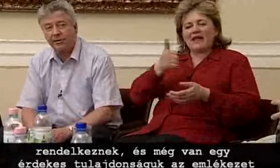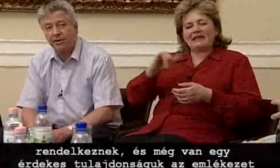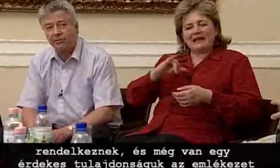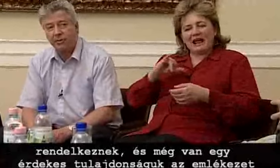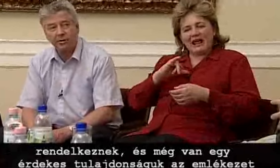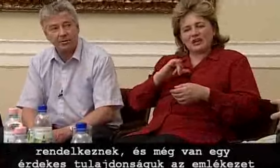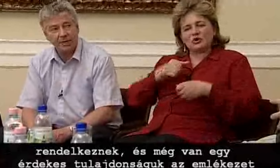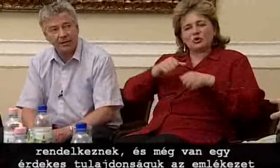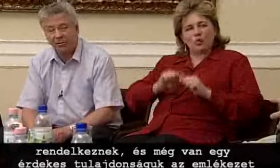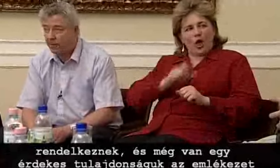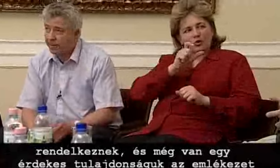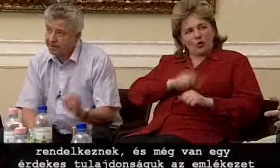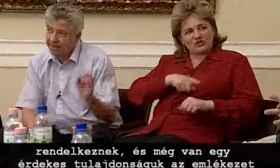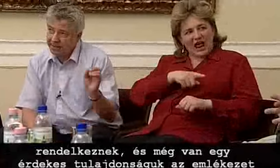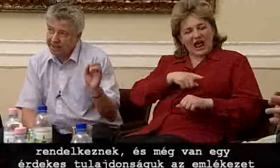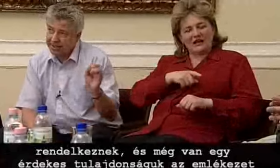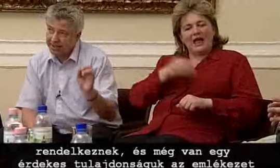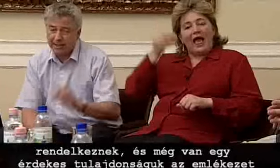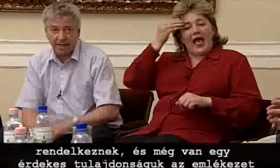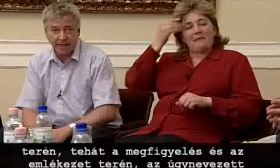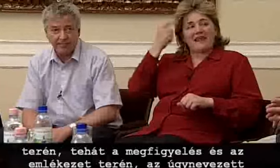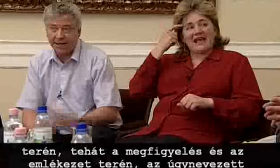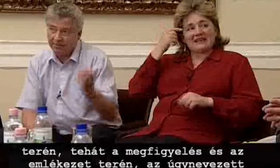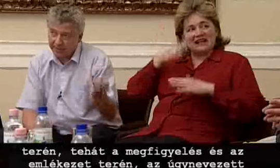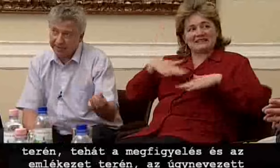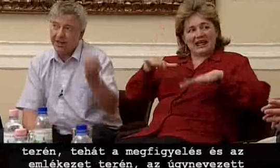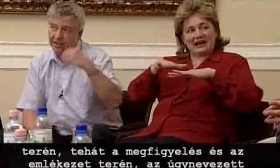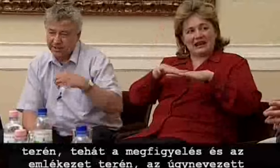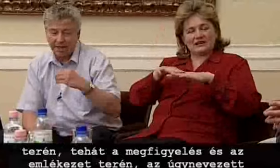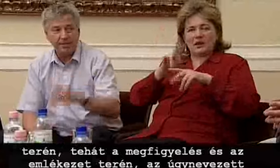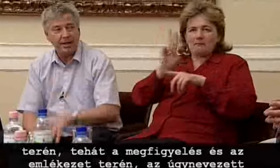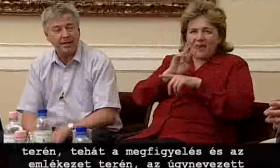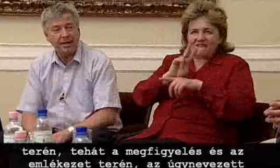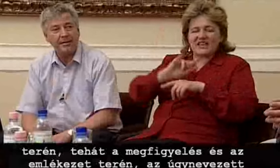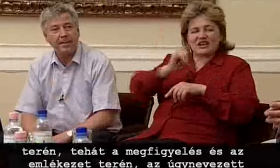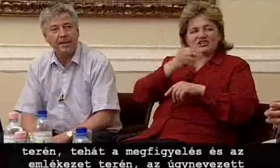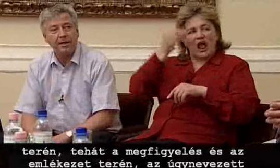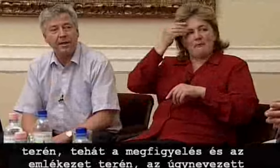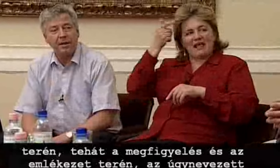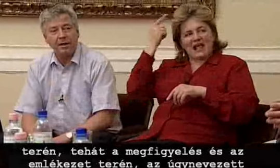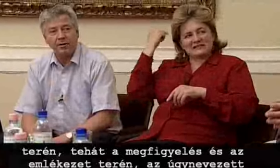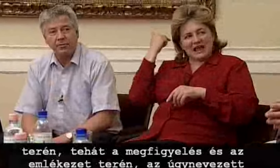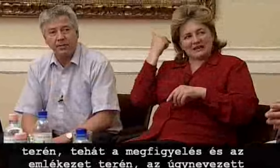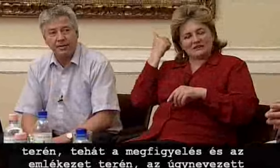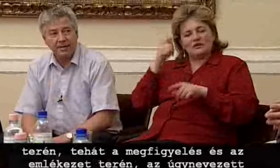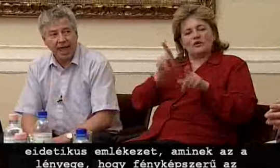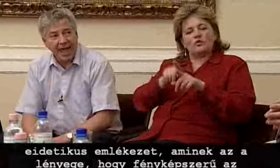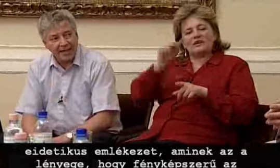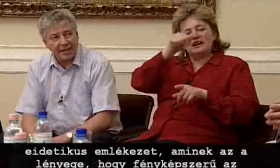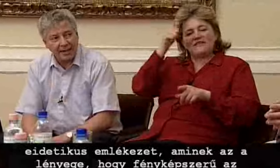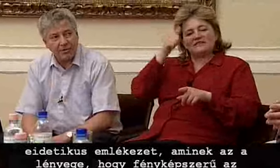érdekes tulajdonságuk az emlékezet terén, tehát megfigyelés és emlékezet, az